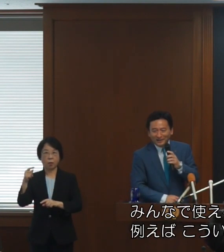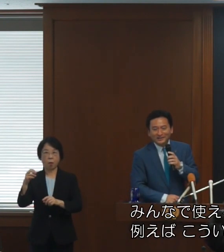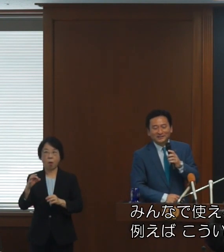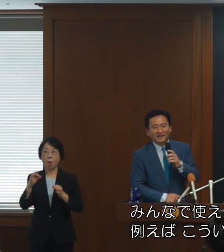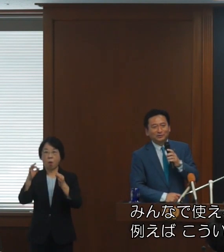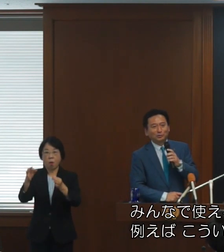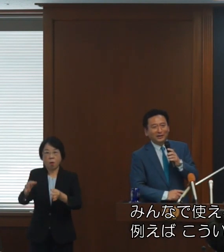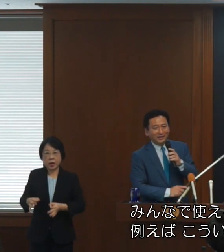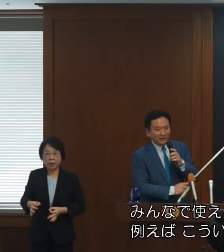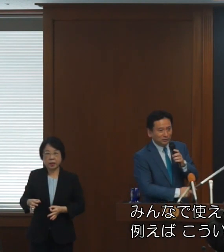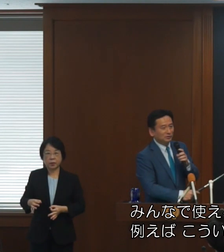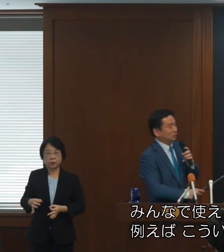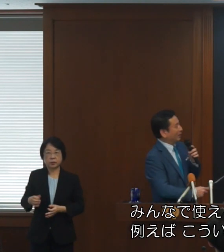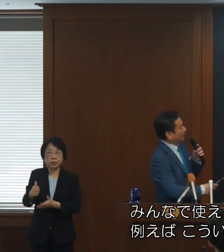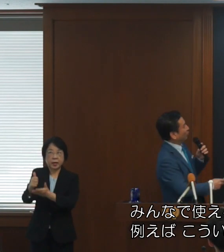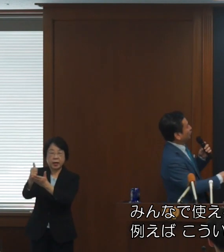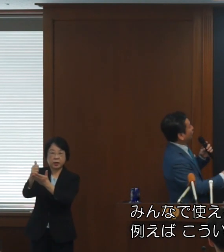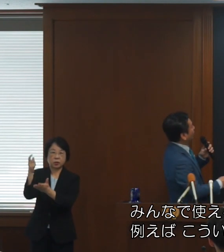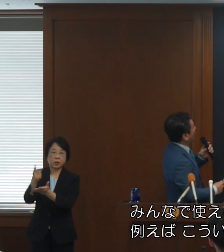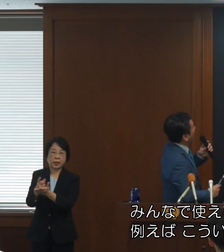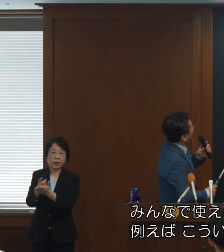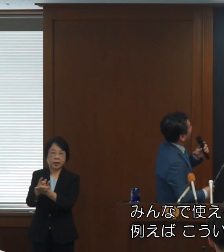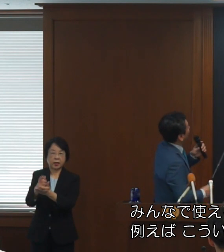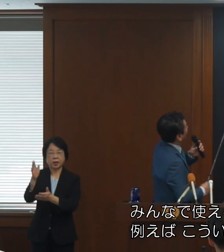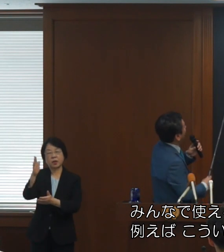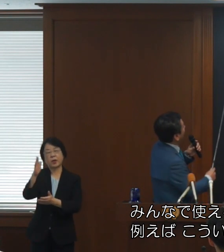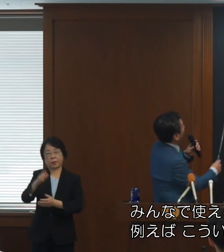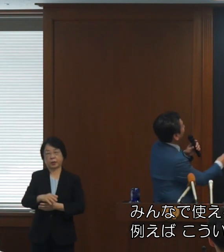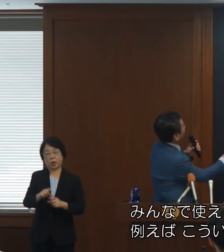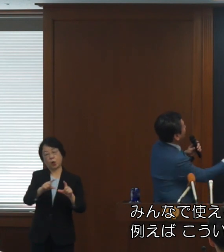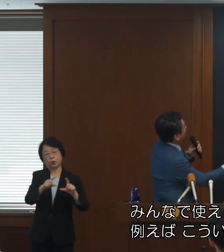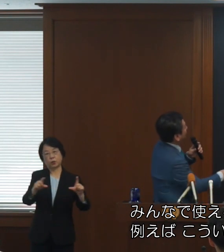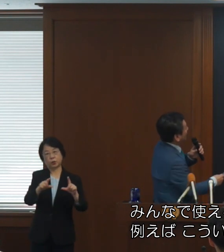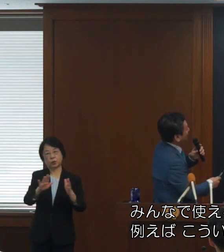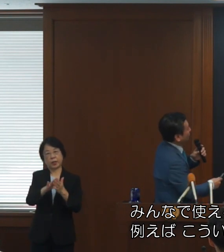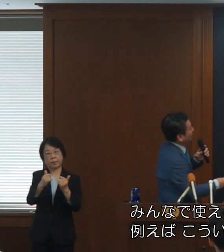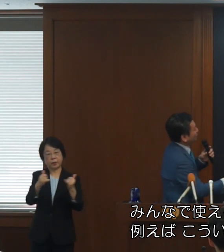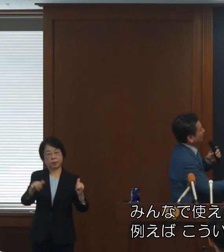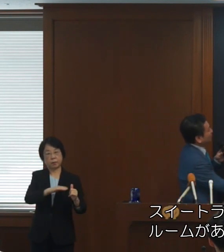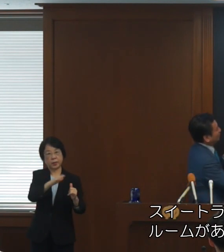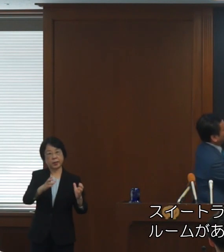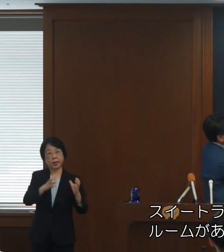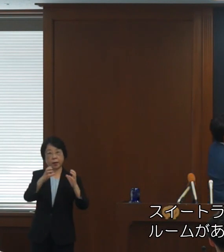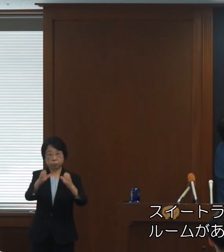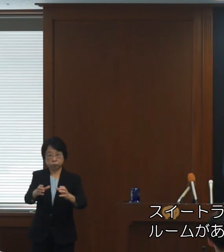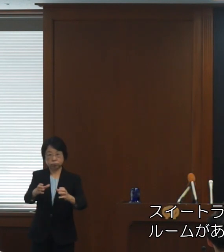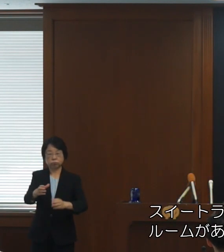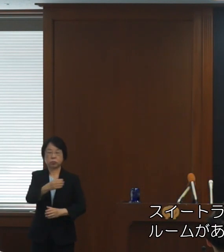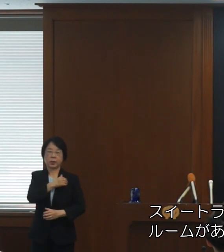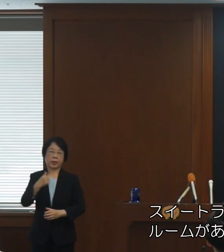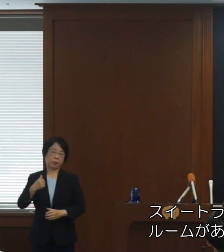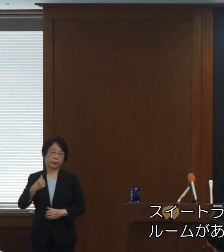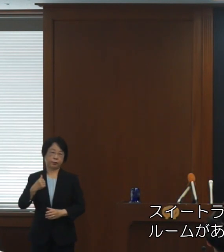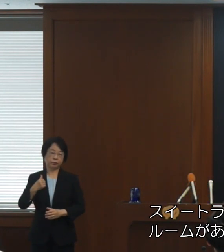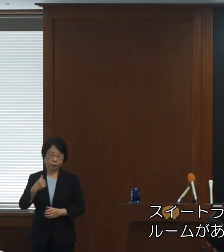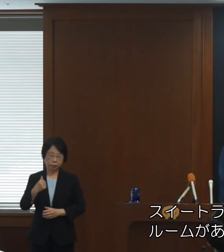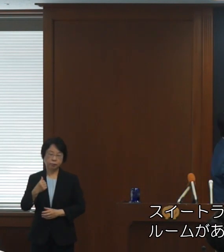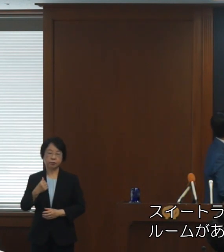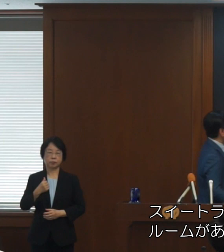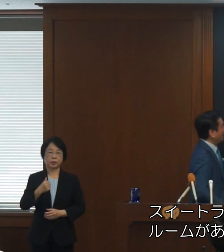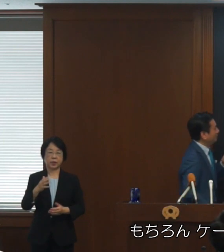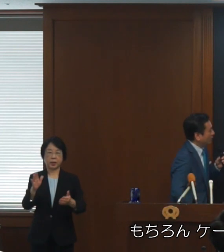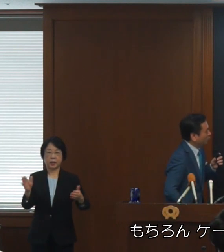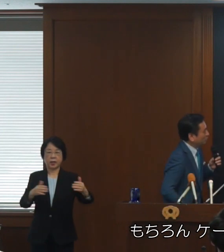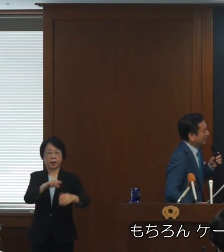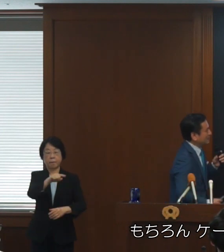みんなで使えることがあるフロアということで例えばこういう風なプレミアムラウンジスイートラウンジだったりルームがあったり